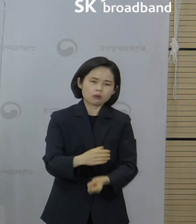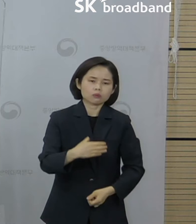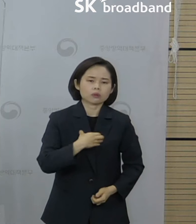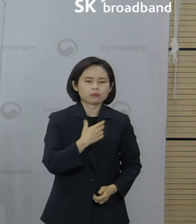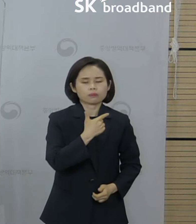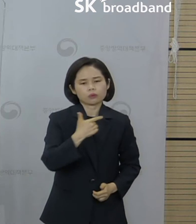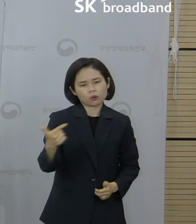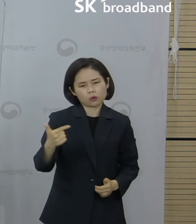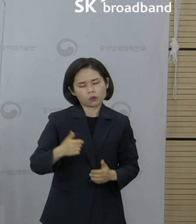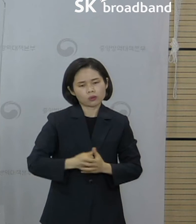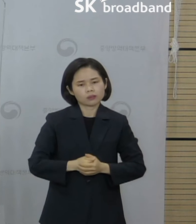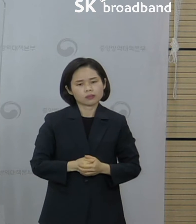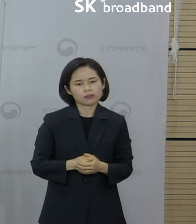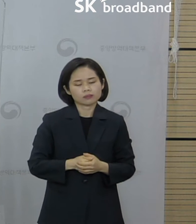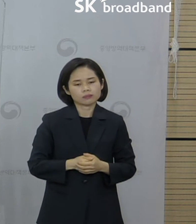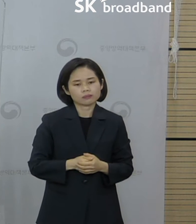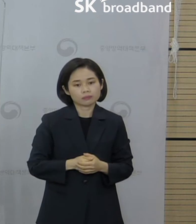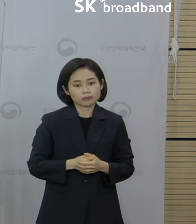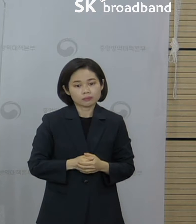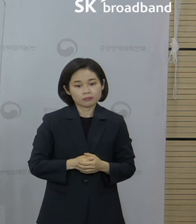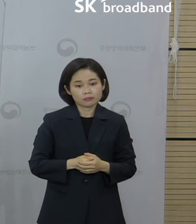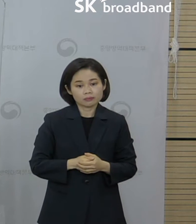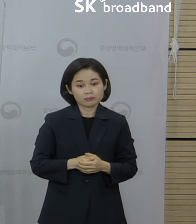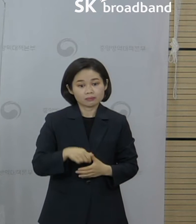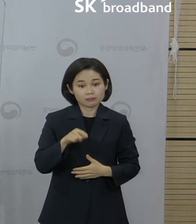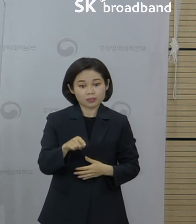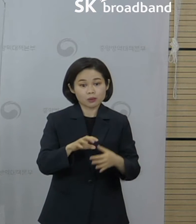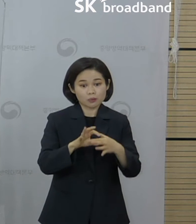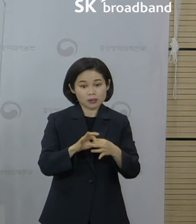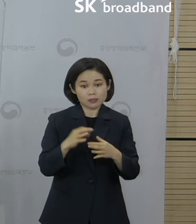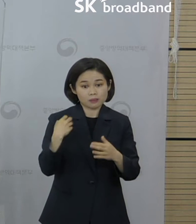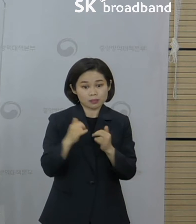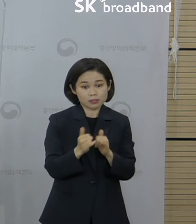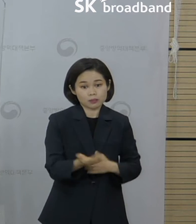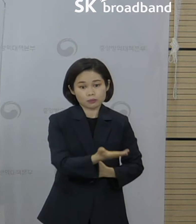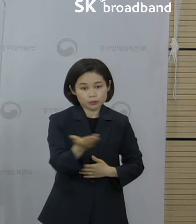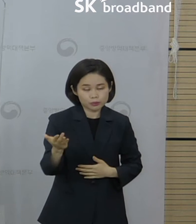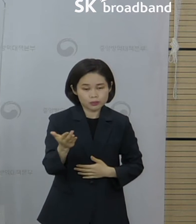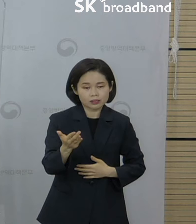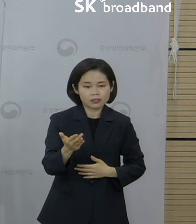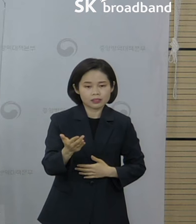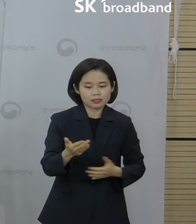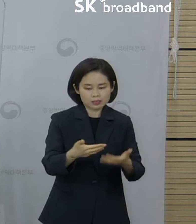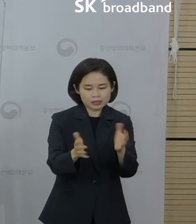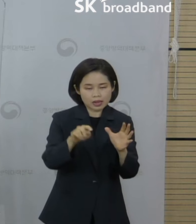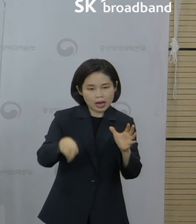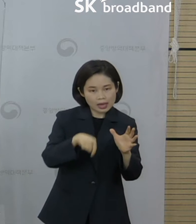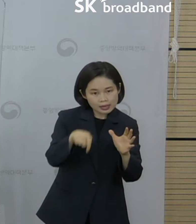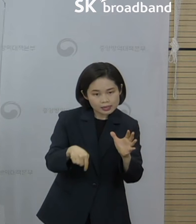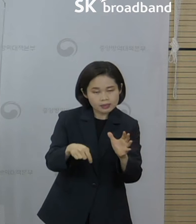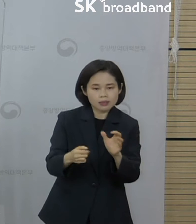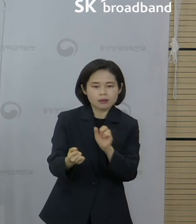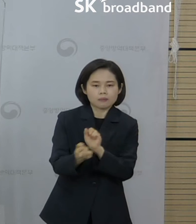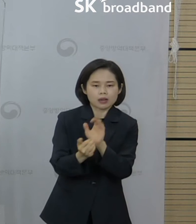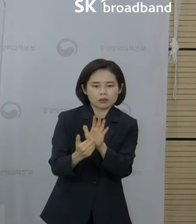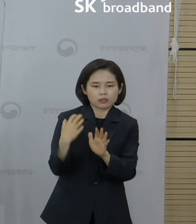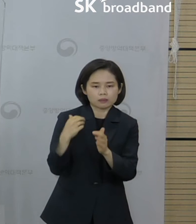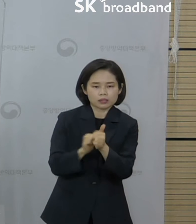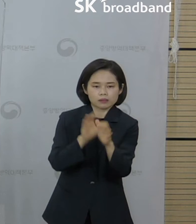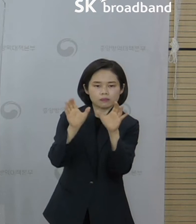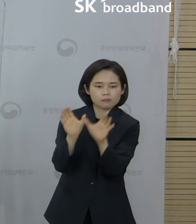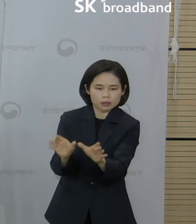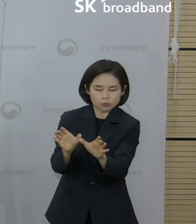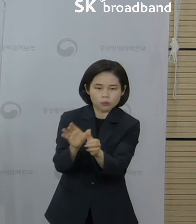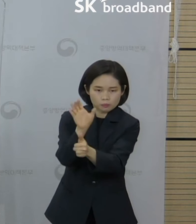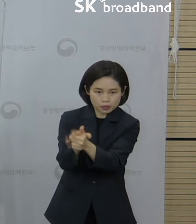높은 상황입니다. 해당 기관의 종사자들은 방역관리자를 지정하고 홍보관을 출입하는 모든